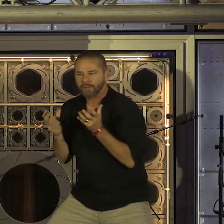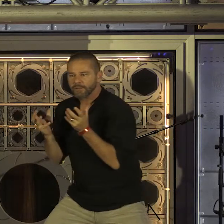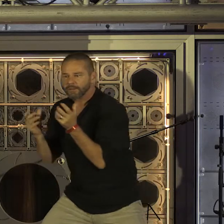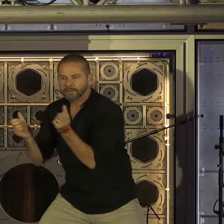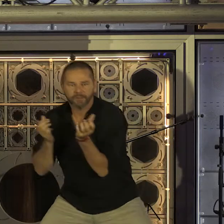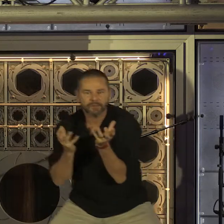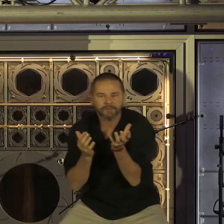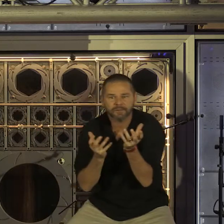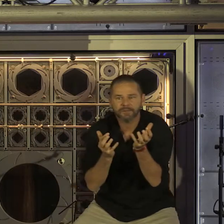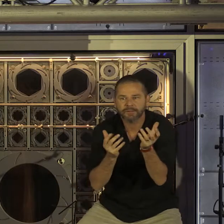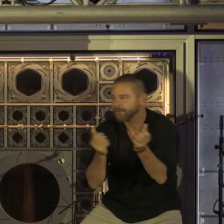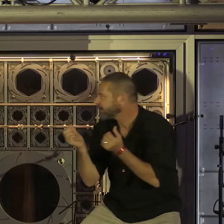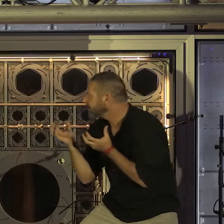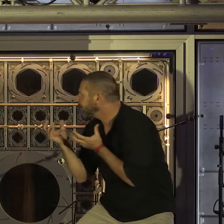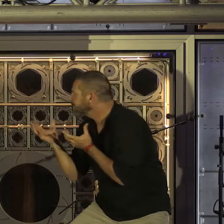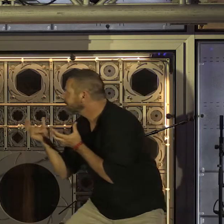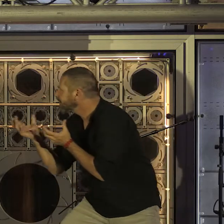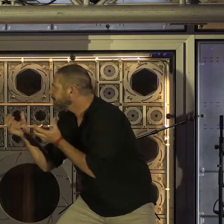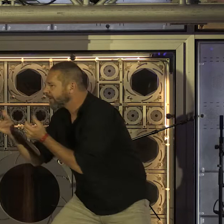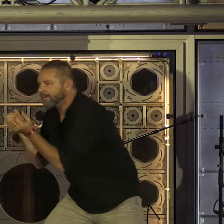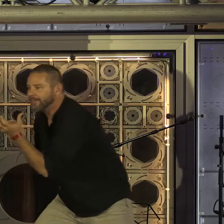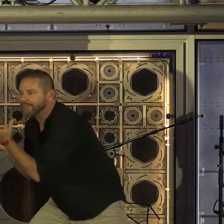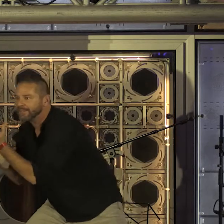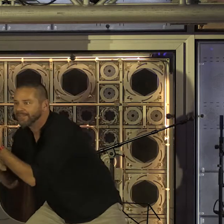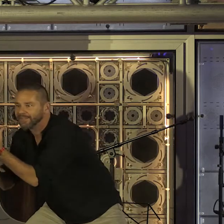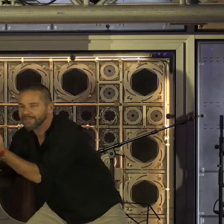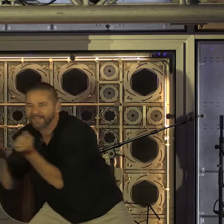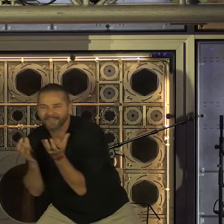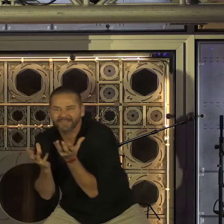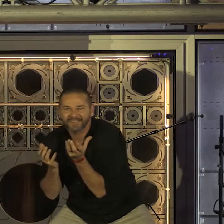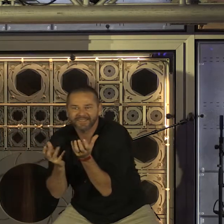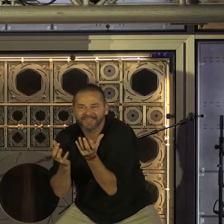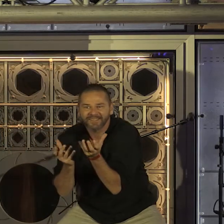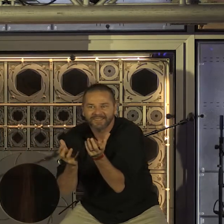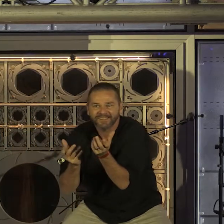désir, le désir, le désir, le désir.